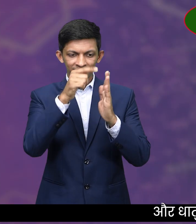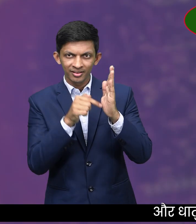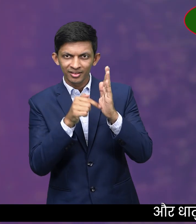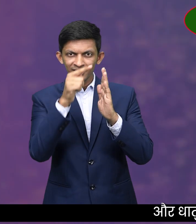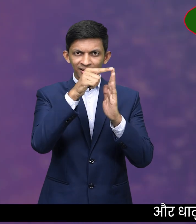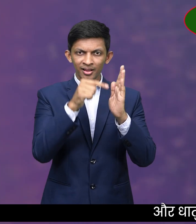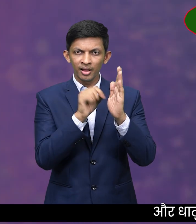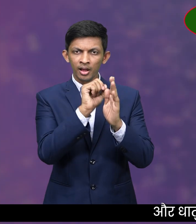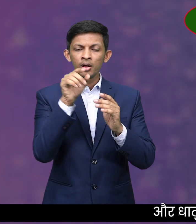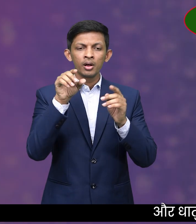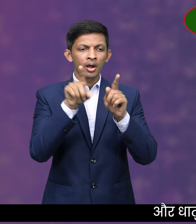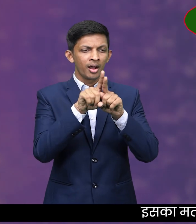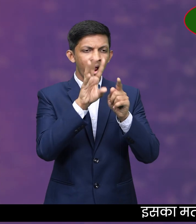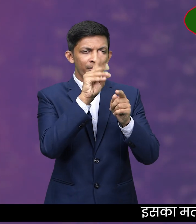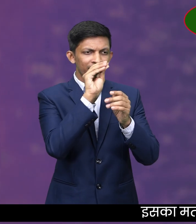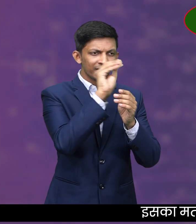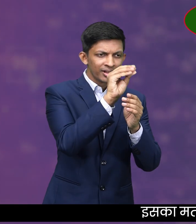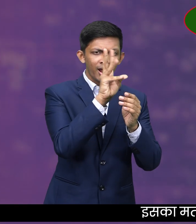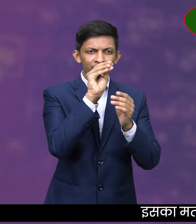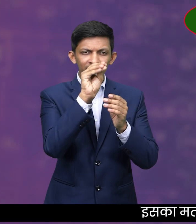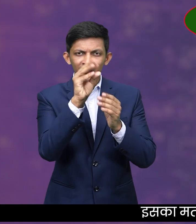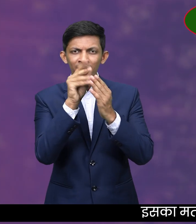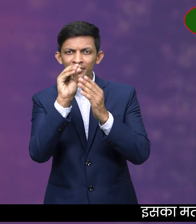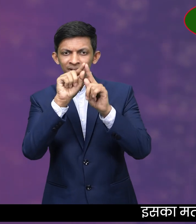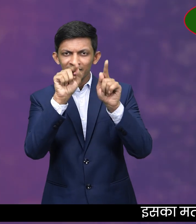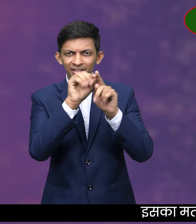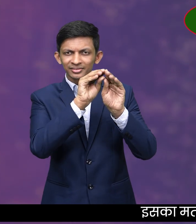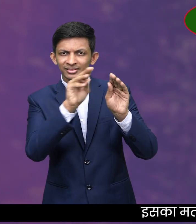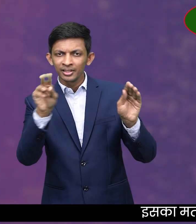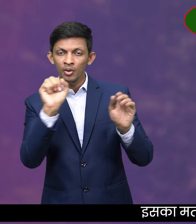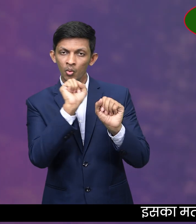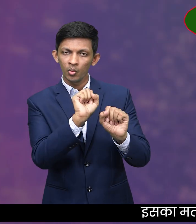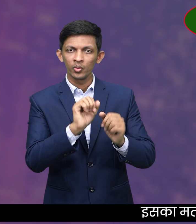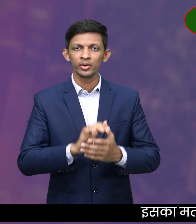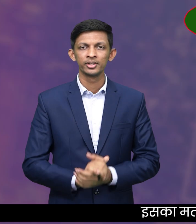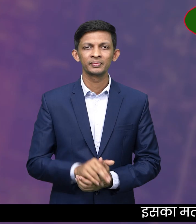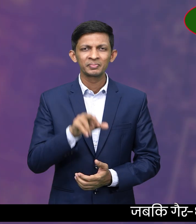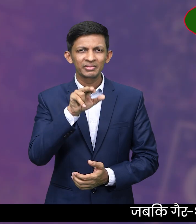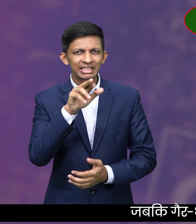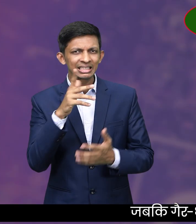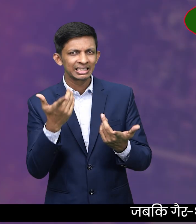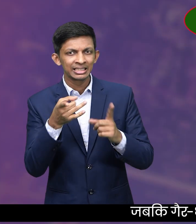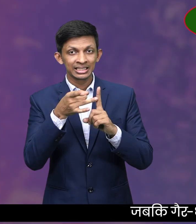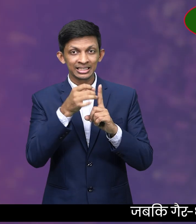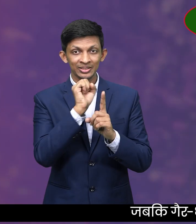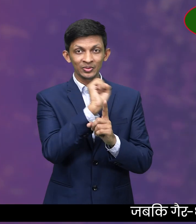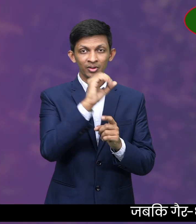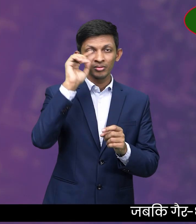और दाईं ओर होती हैं। इसका मतलब है कि धातु प्रकृति बढ़ता है जबकि गैर धातु प्रकृति